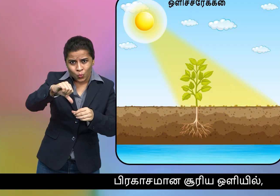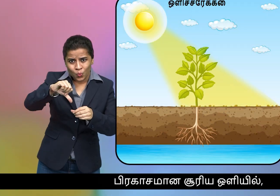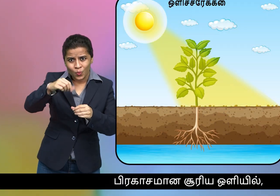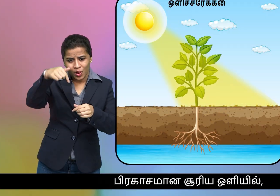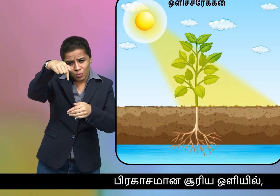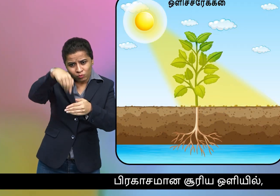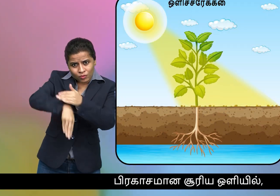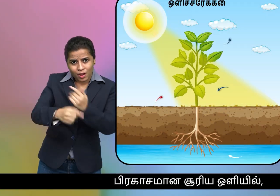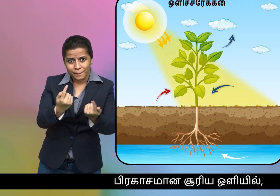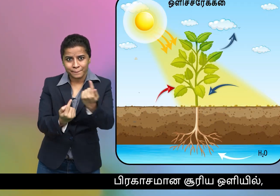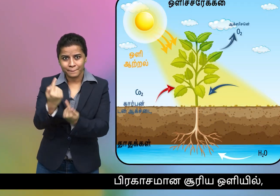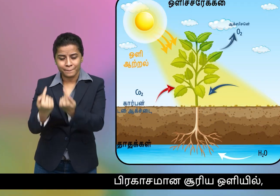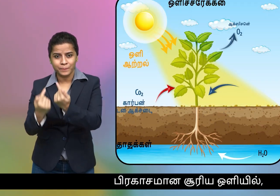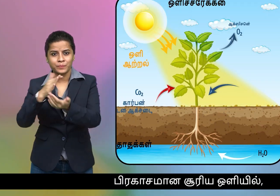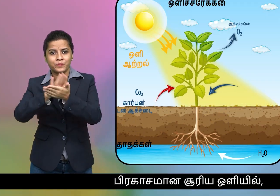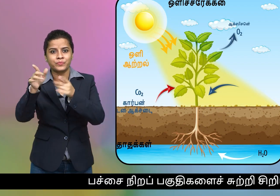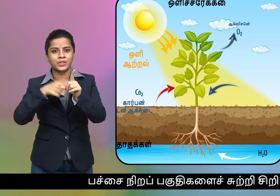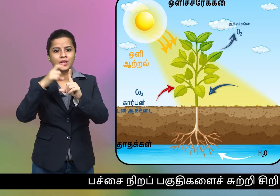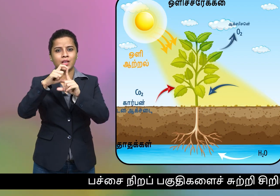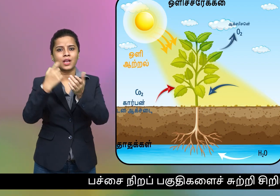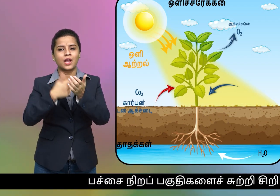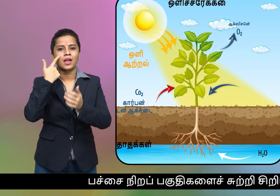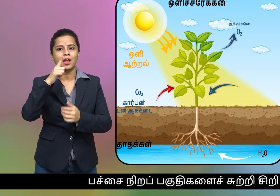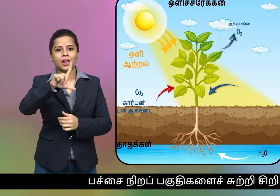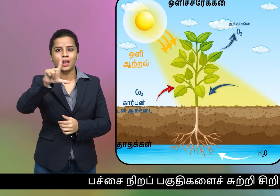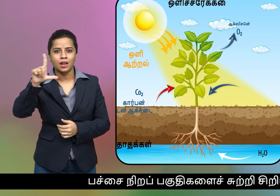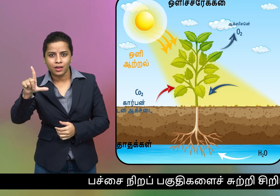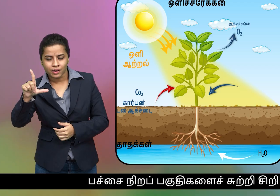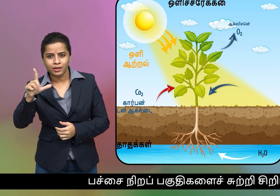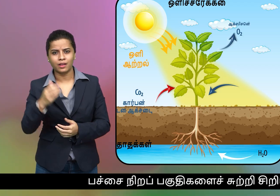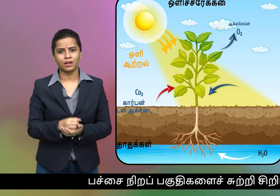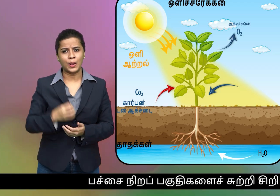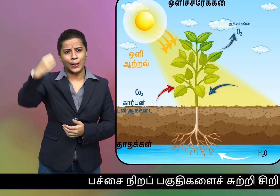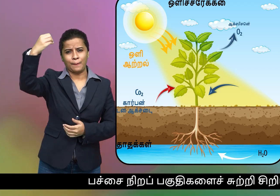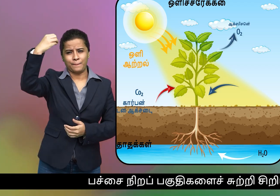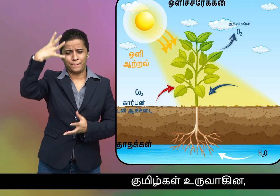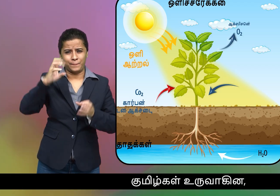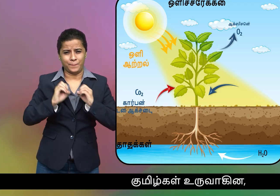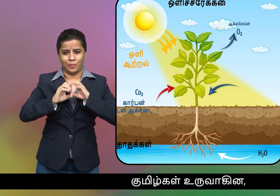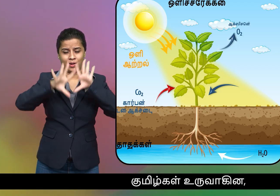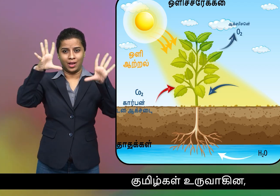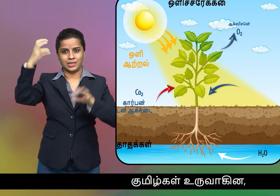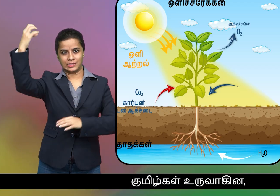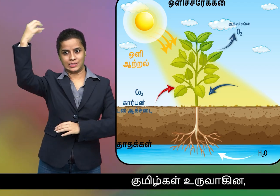பிரகாசமான சூரிய ஒளியில் பச்சை நிற பகுதிகளை சுற்றி சிறிய குமிழ்கள் உருவாகின.